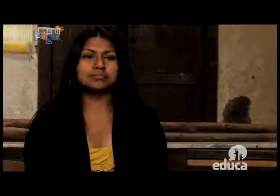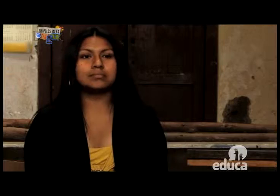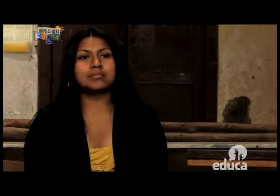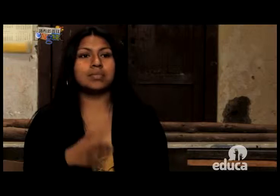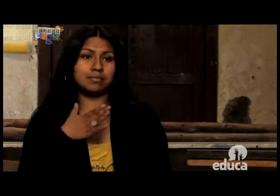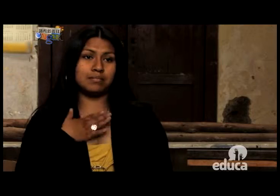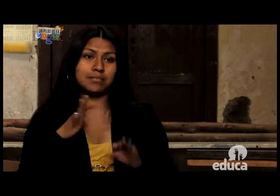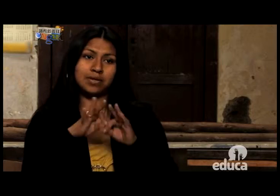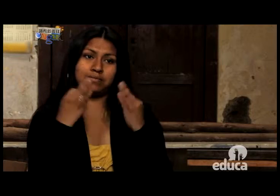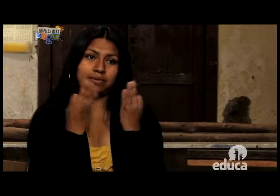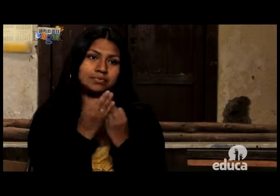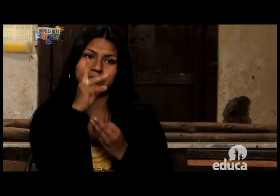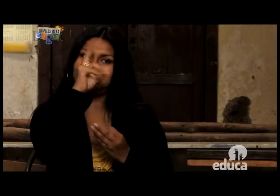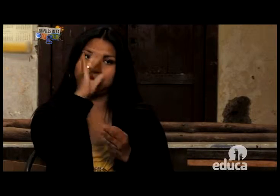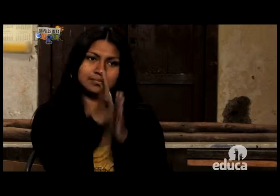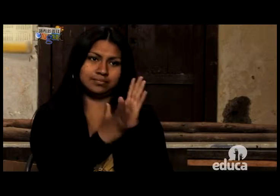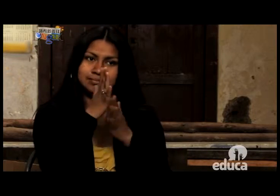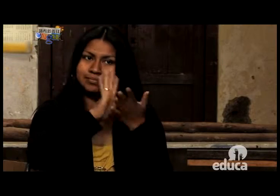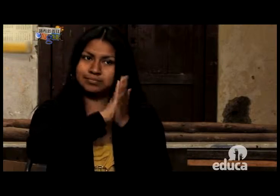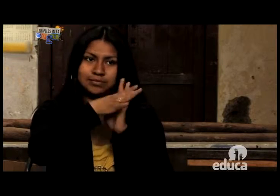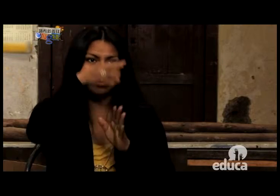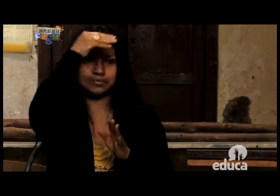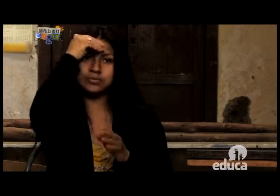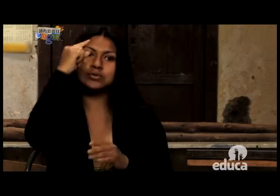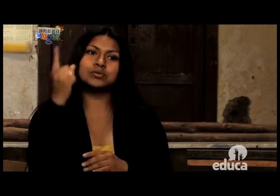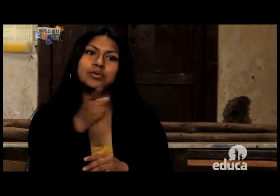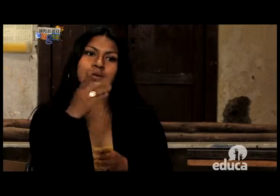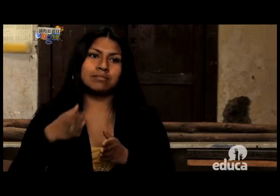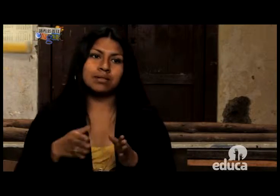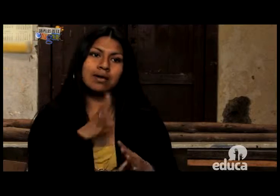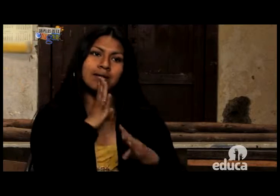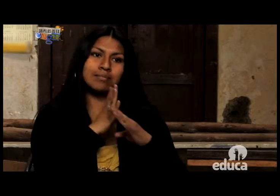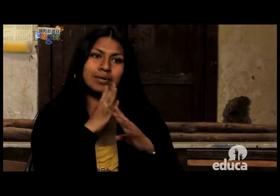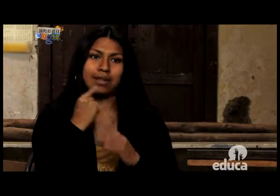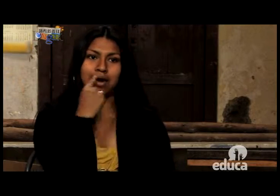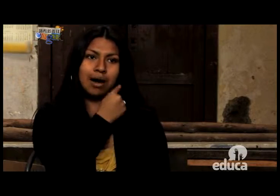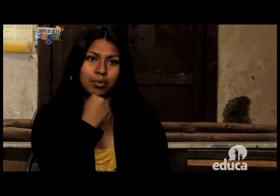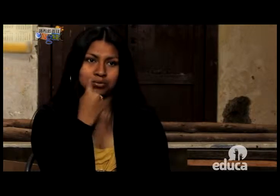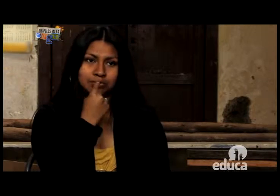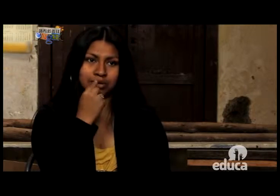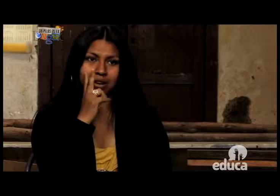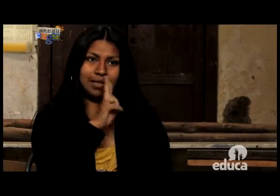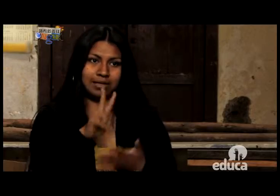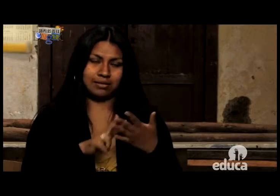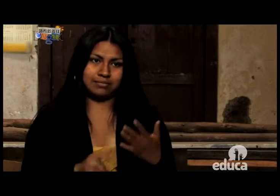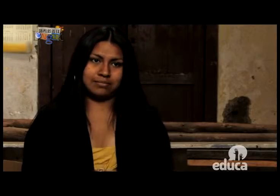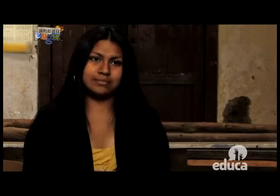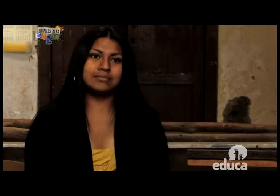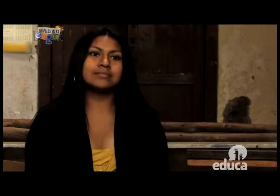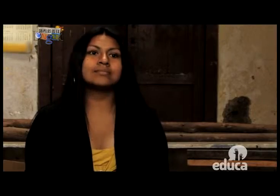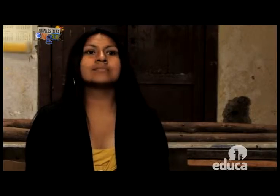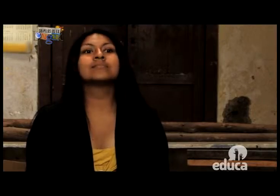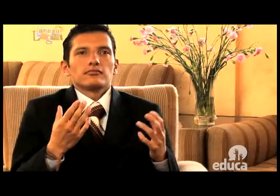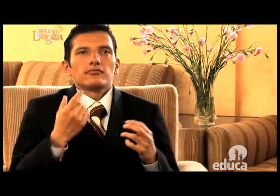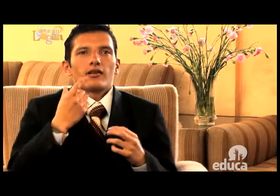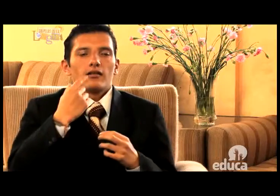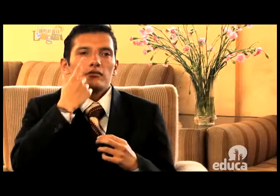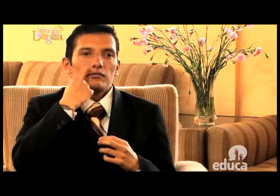Mi familia no sabe nada de la lengua de señas. Ellos solamente hablan y a mí no me queda otra que leerles los labios.